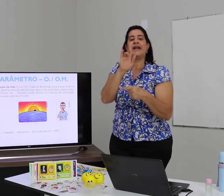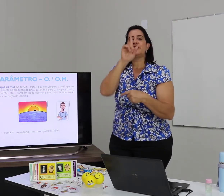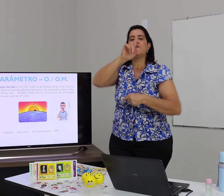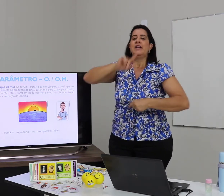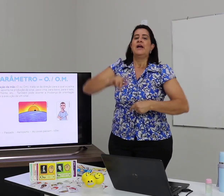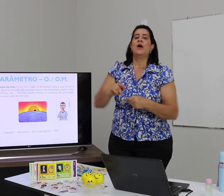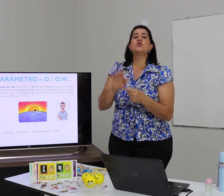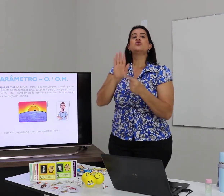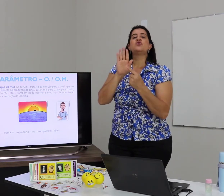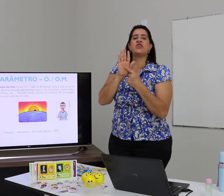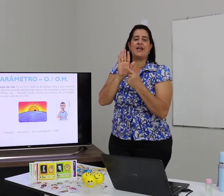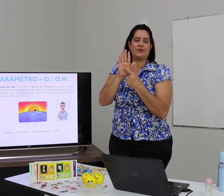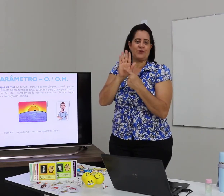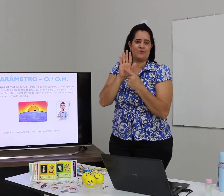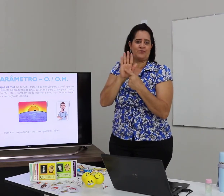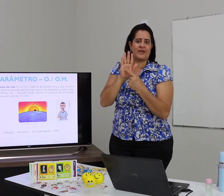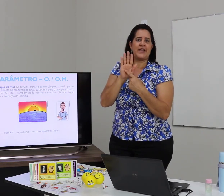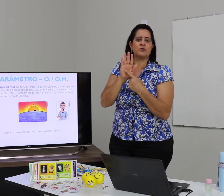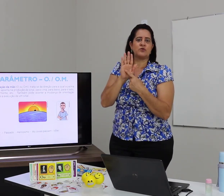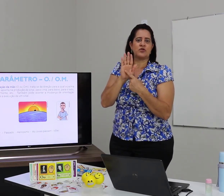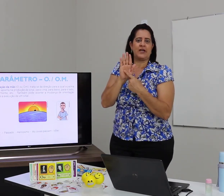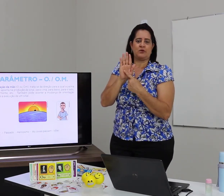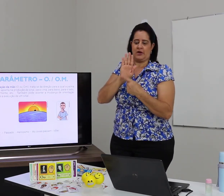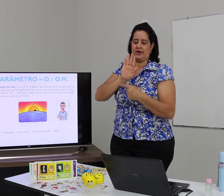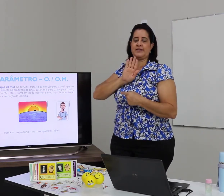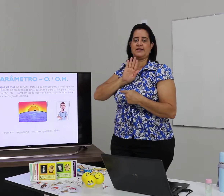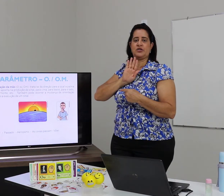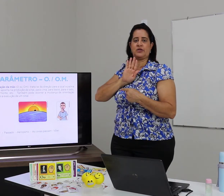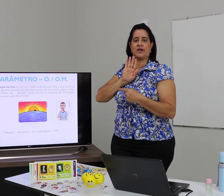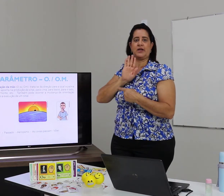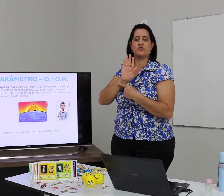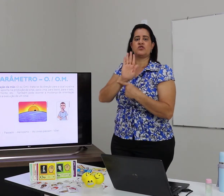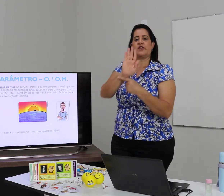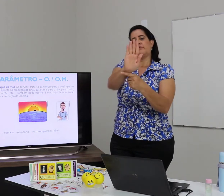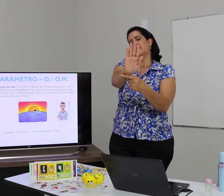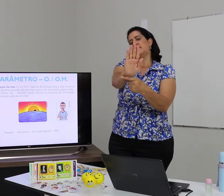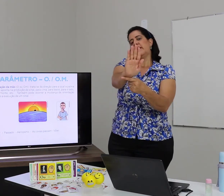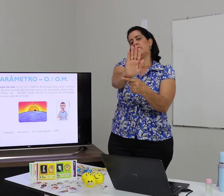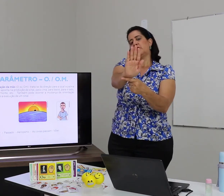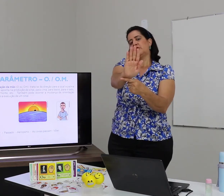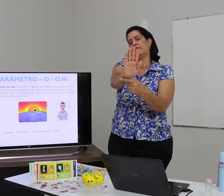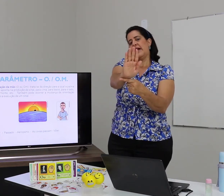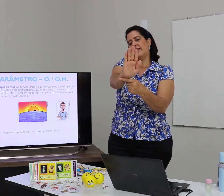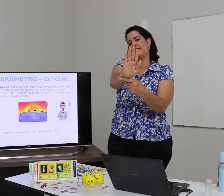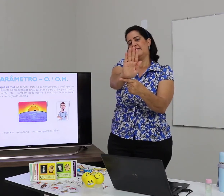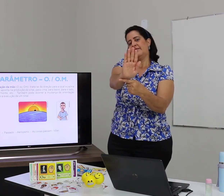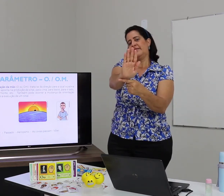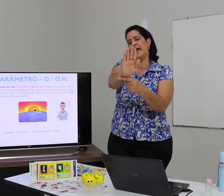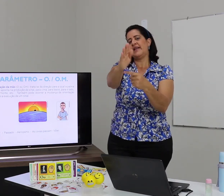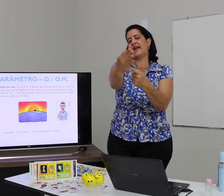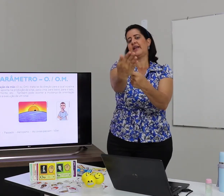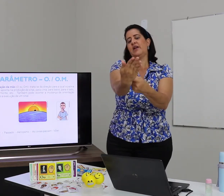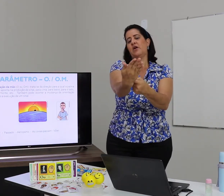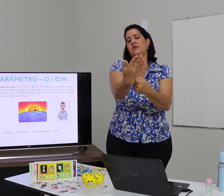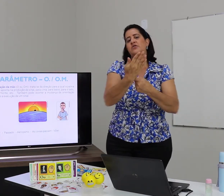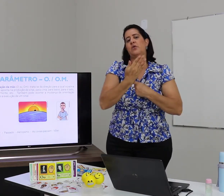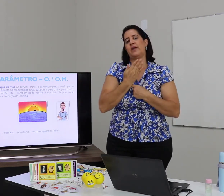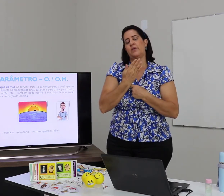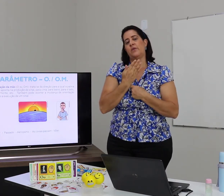reflete o sujeito. Quem é o sujeito? Ó, nesse sentido aqui, o sujeito é você, eu vou te ajudar. Tá? E aqui, ó, sou eu que